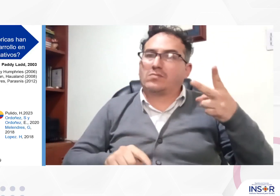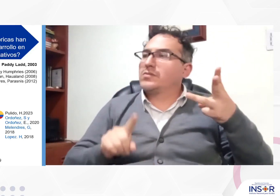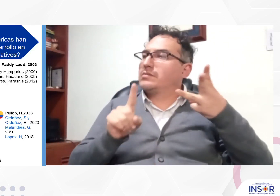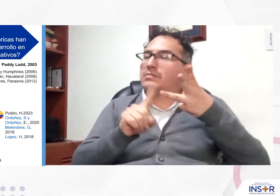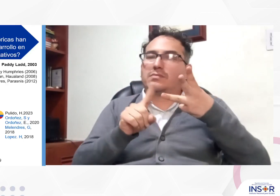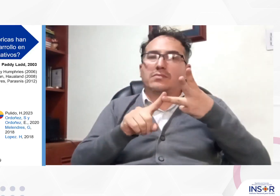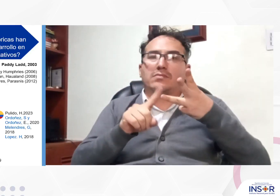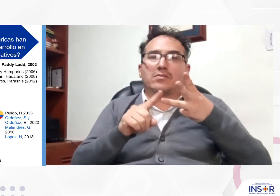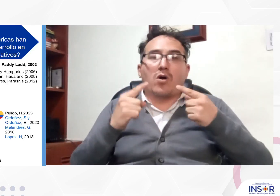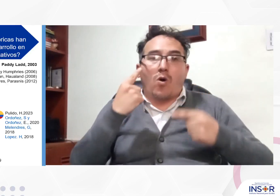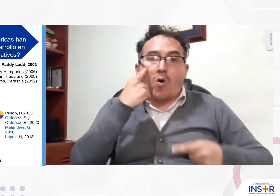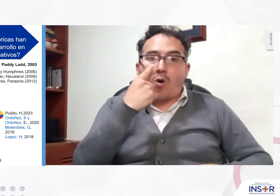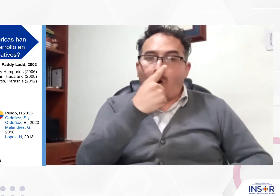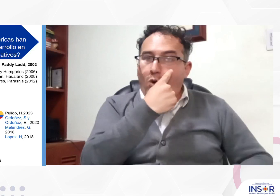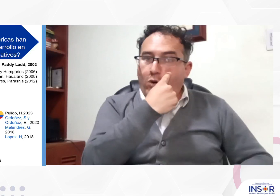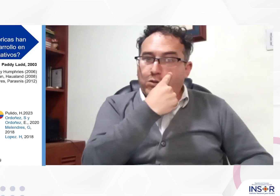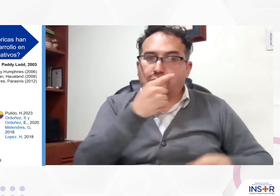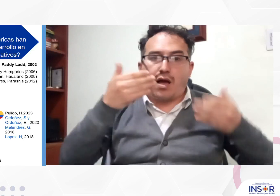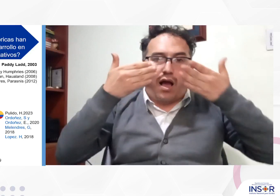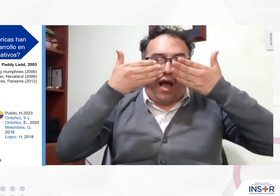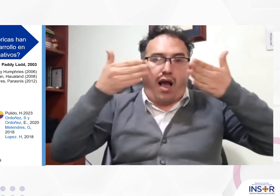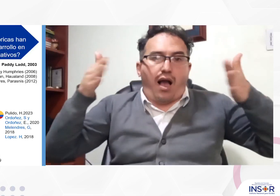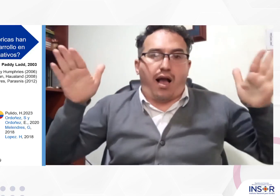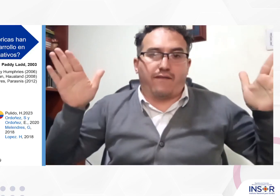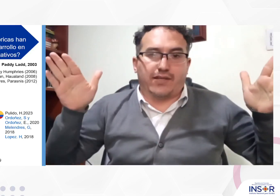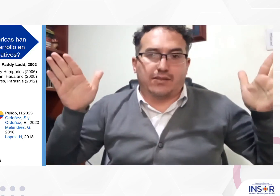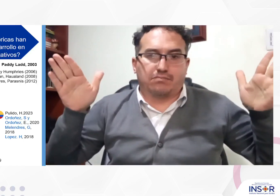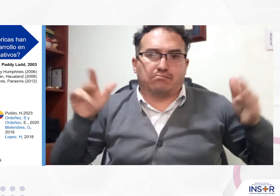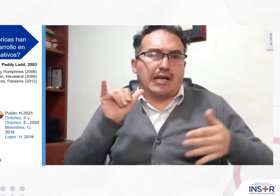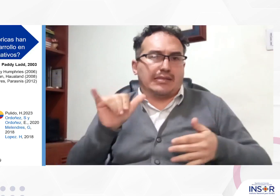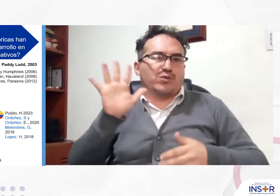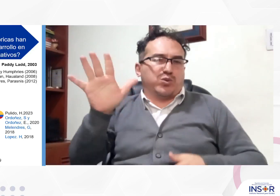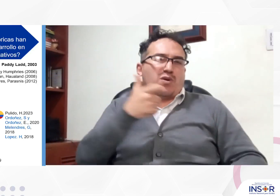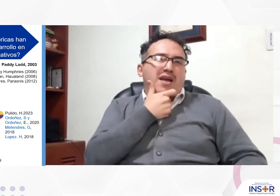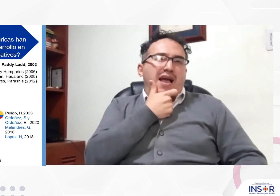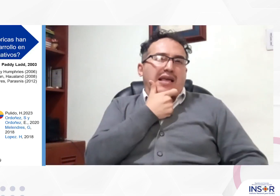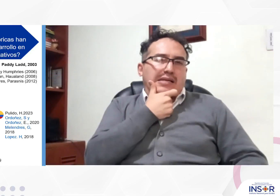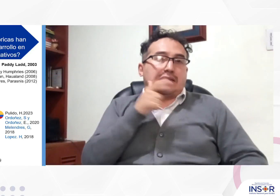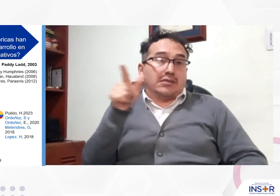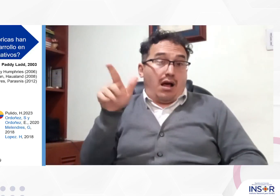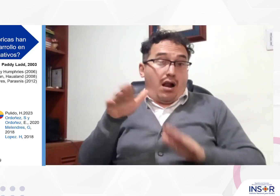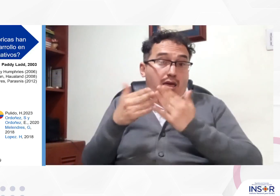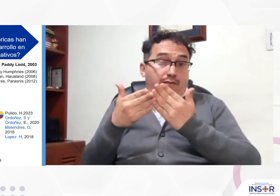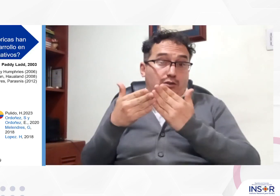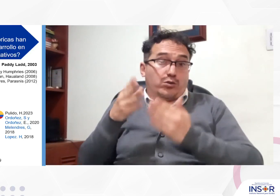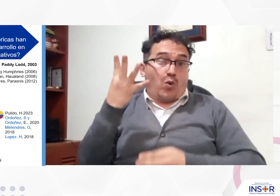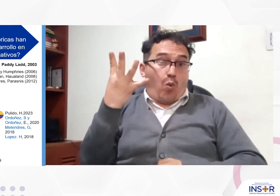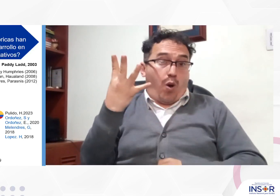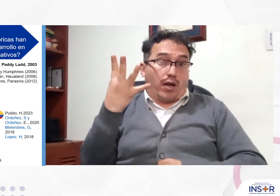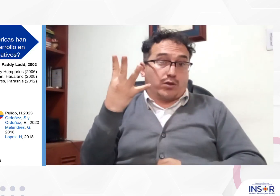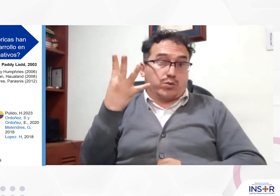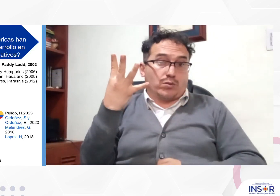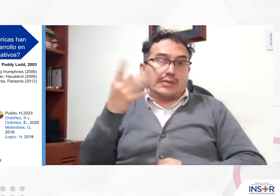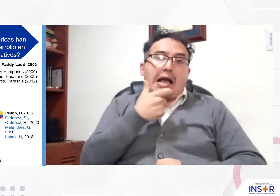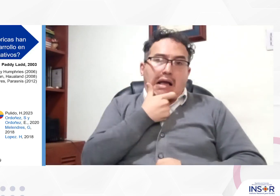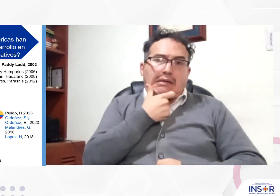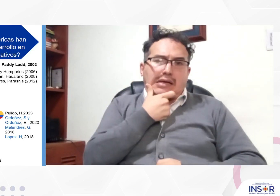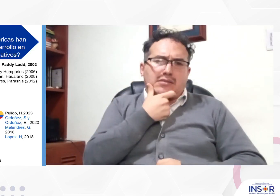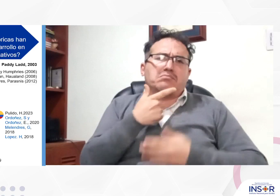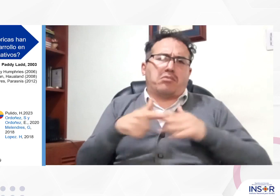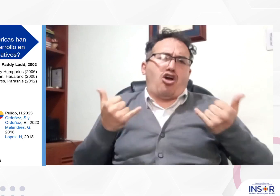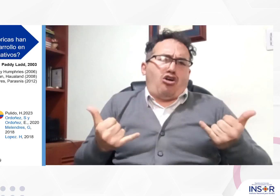sordas, hay otra referencia sobre que se llama Open Your Eyes, y